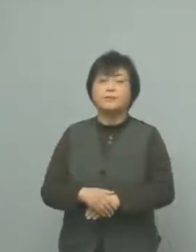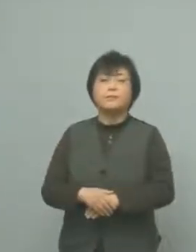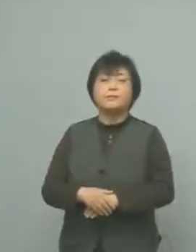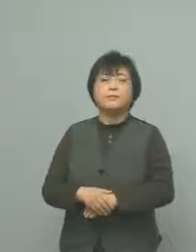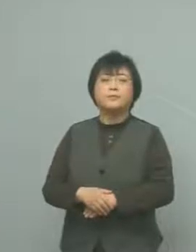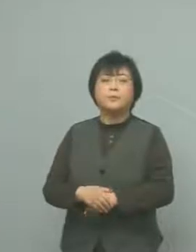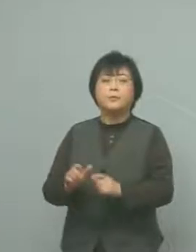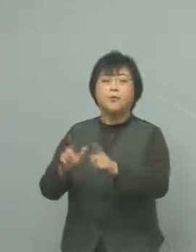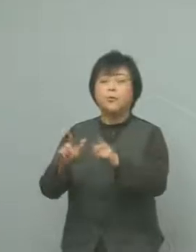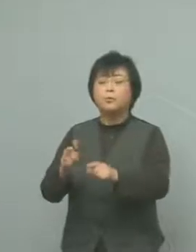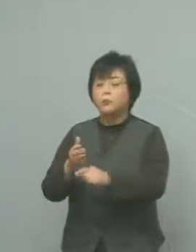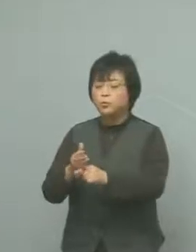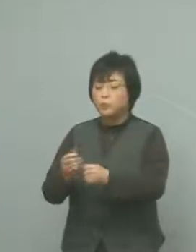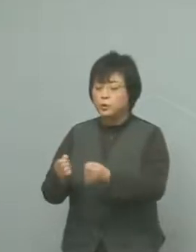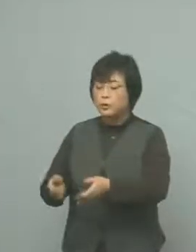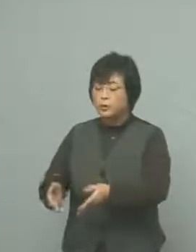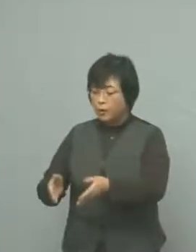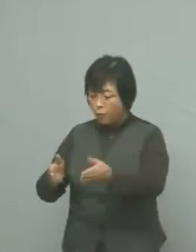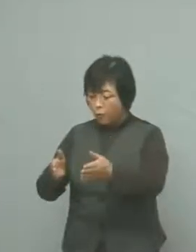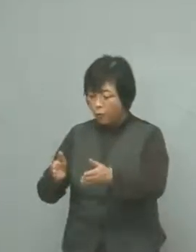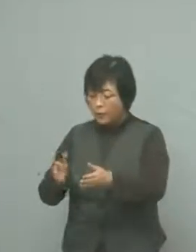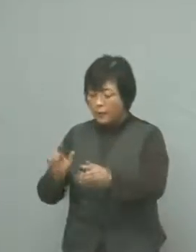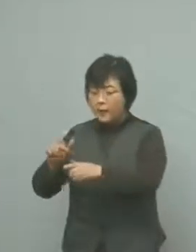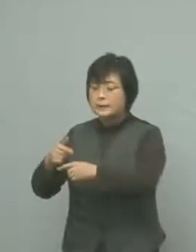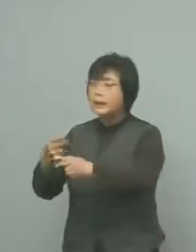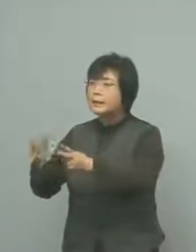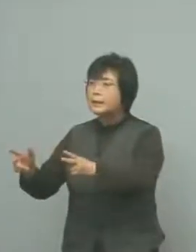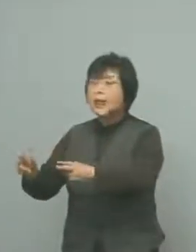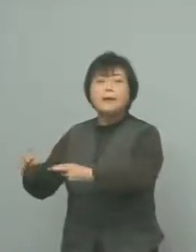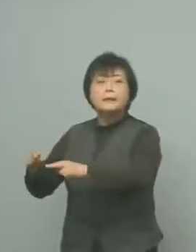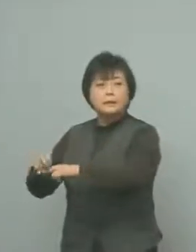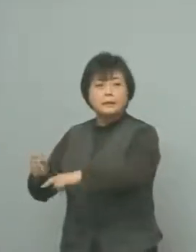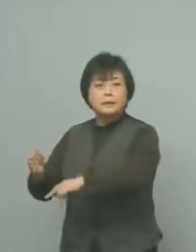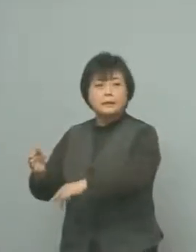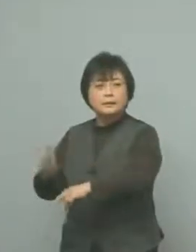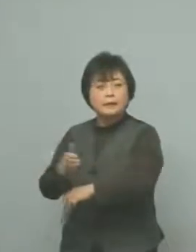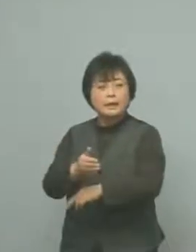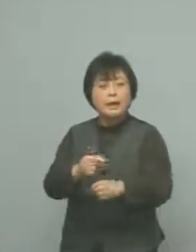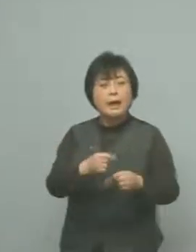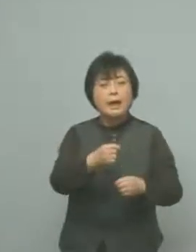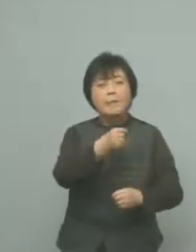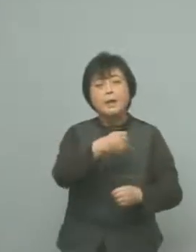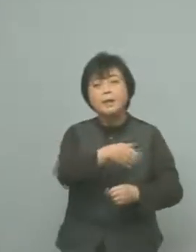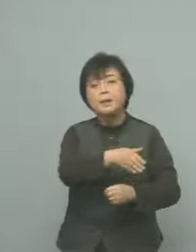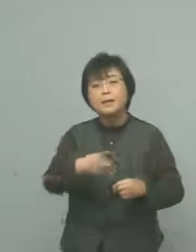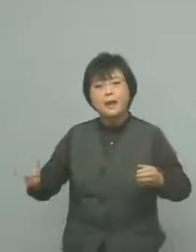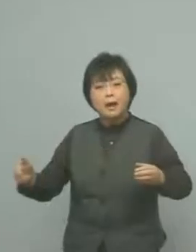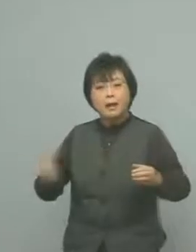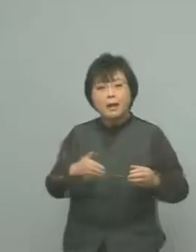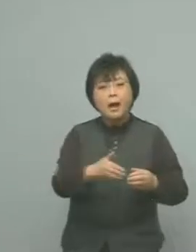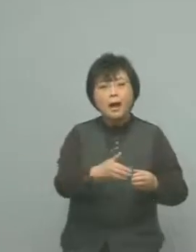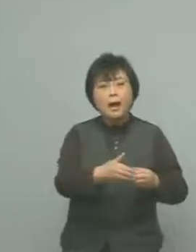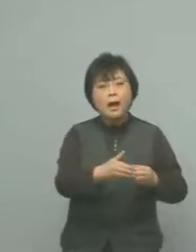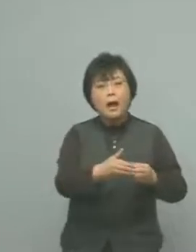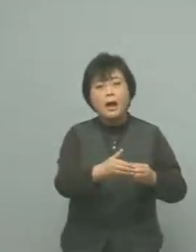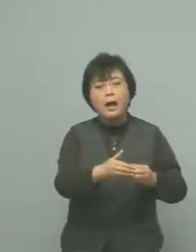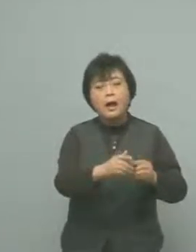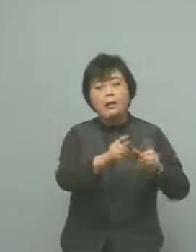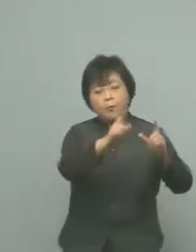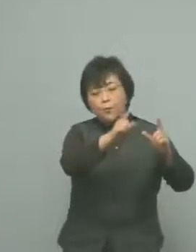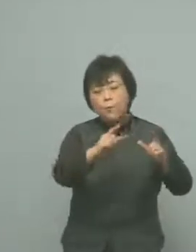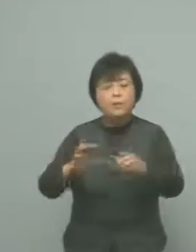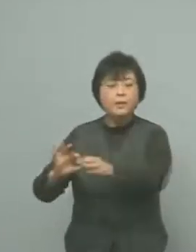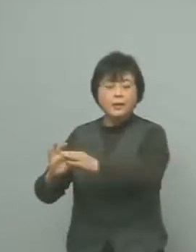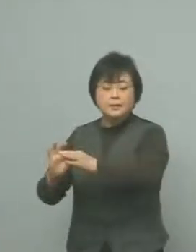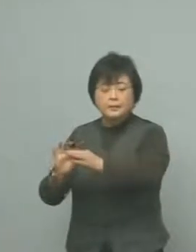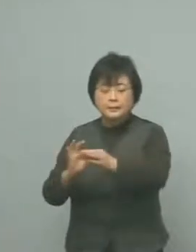、東北中央自動車道は東根北インターチェンジから南側が首都圏まで高速